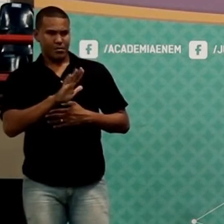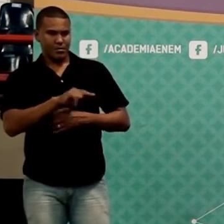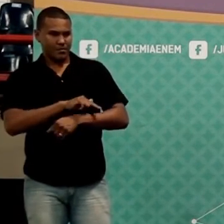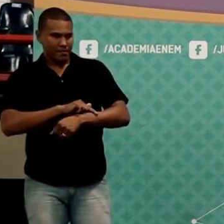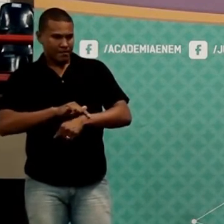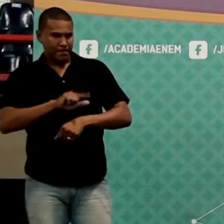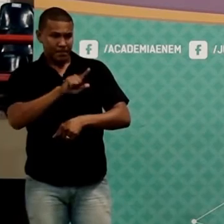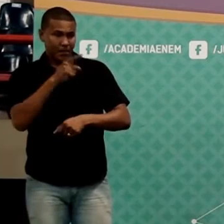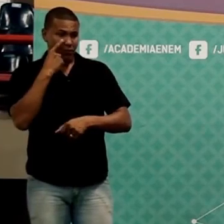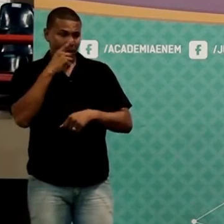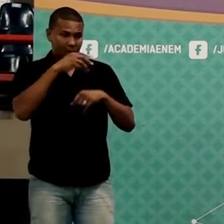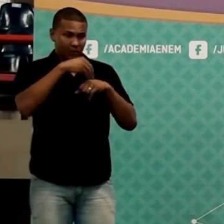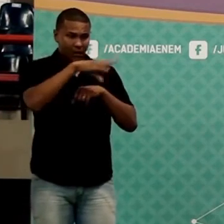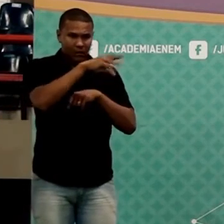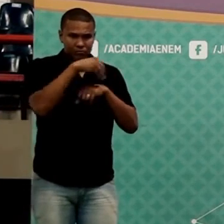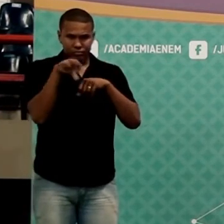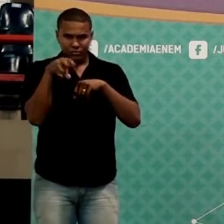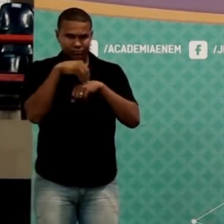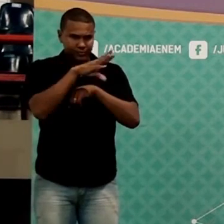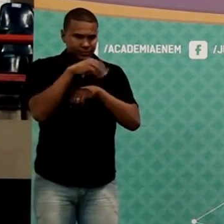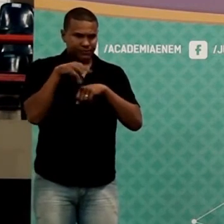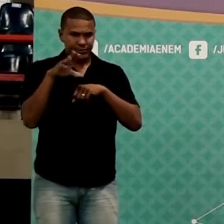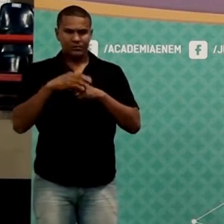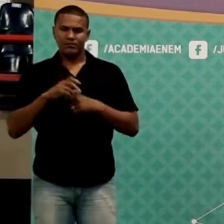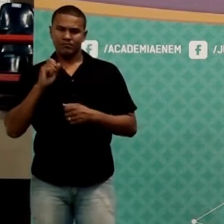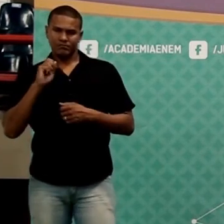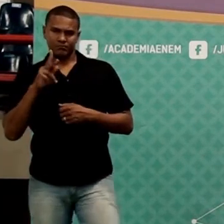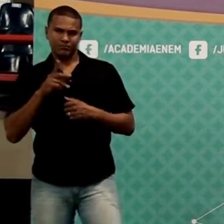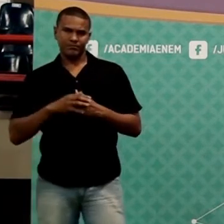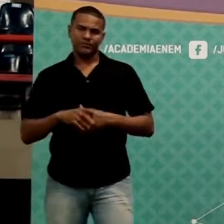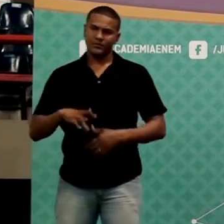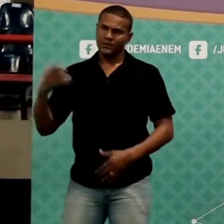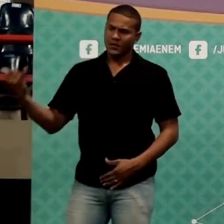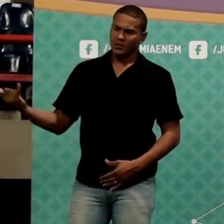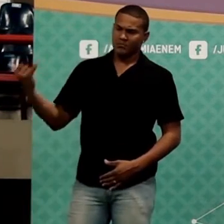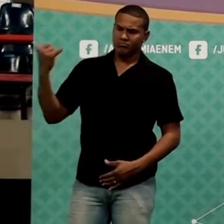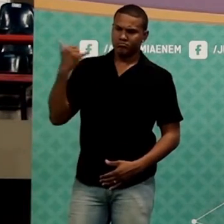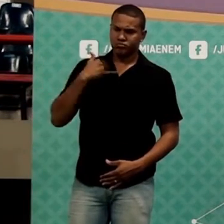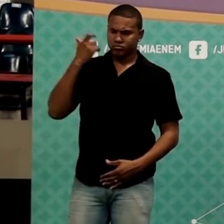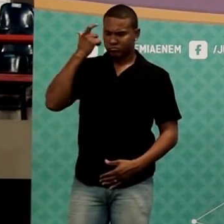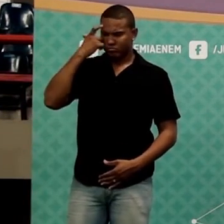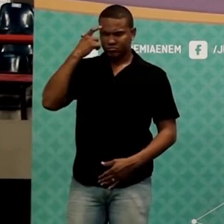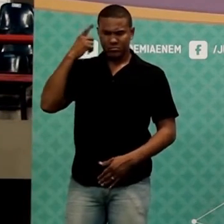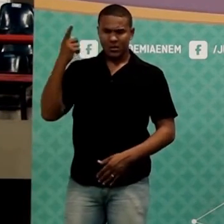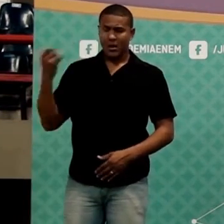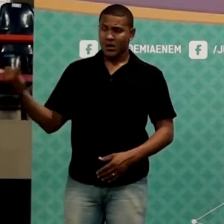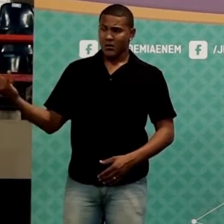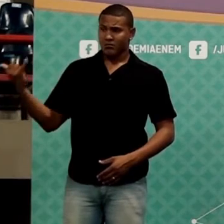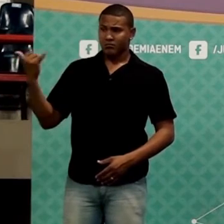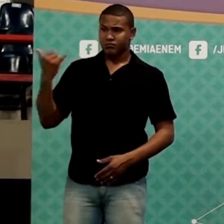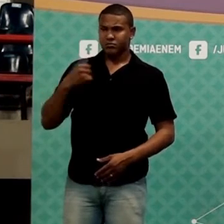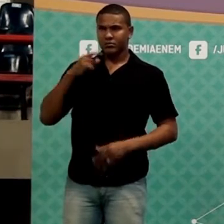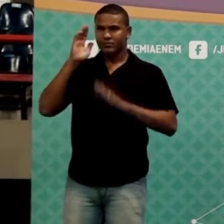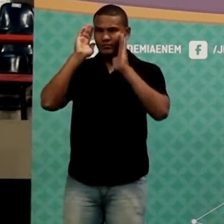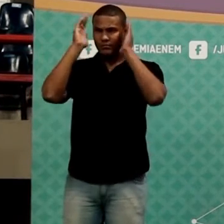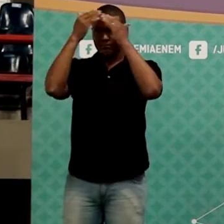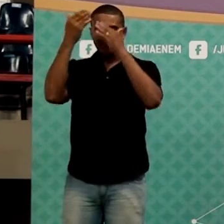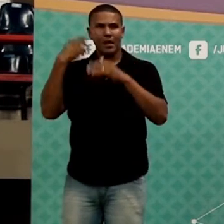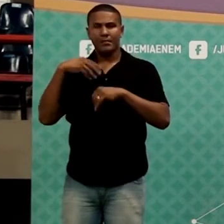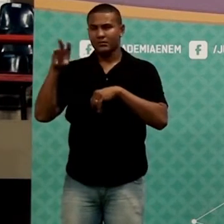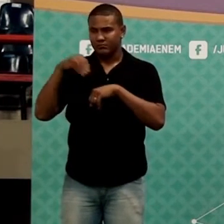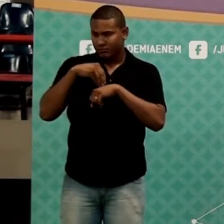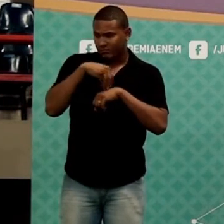Foi numa dessas funções que ele recebeu a mensagem que vai mudar a vida dele. Ele vai para o Papa